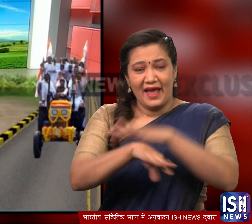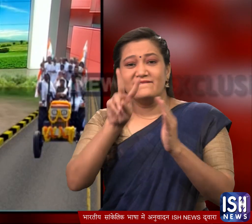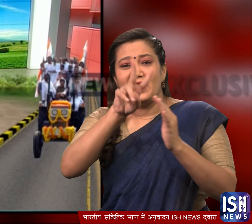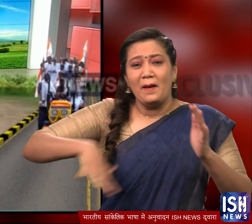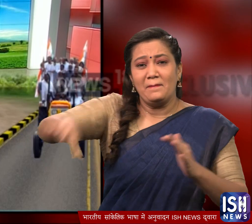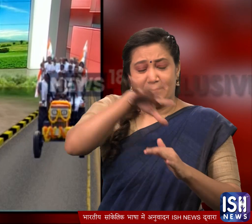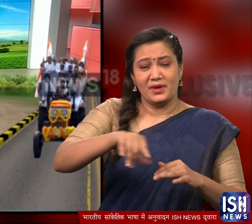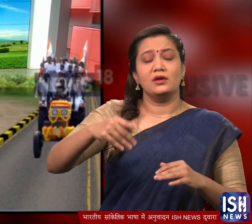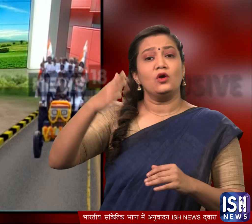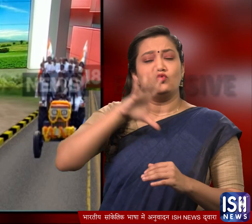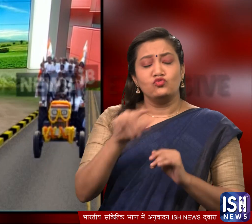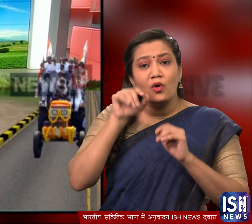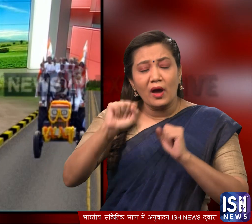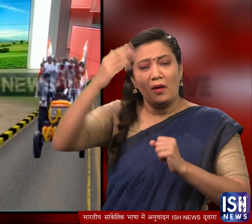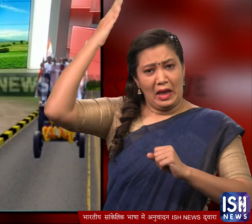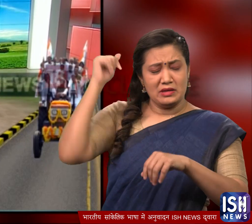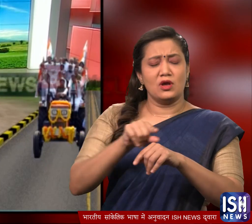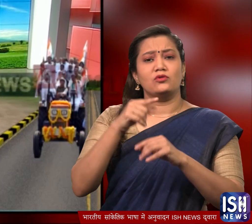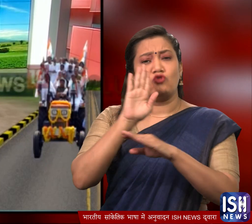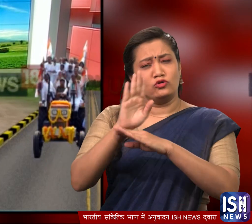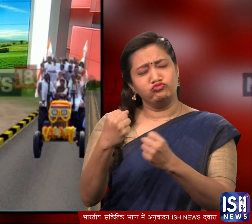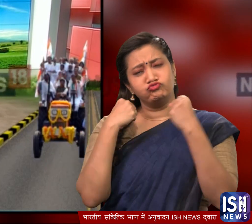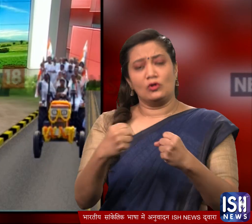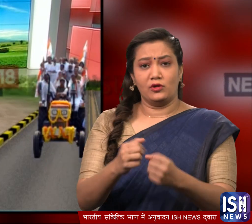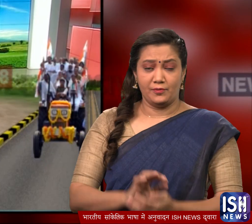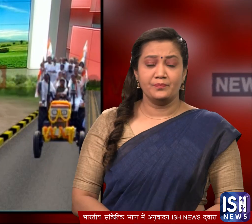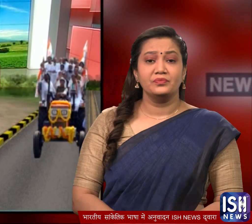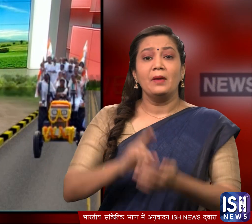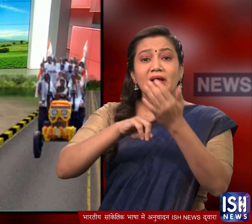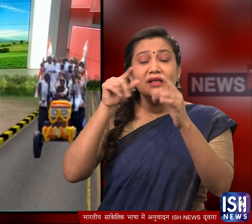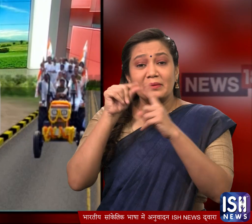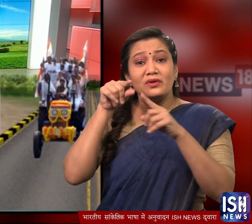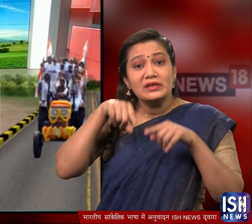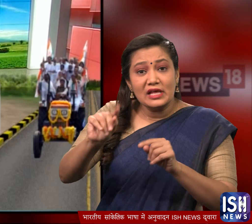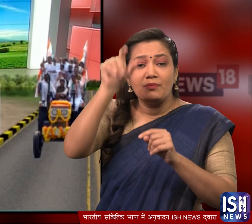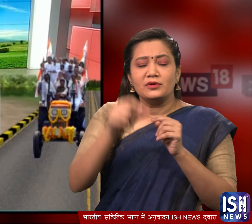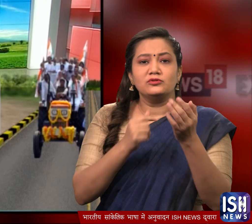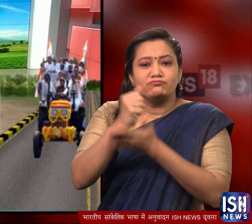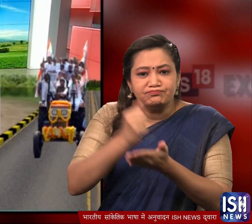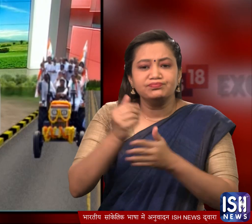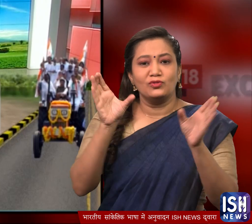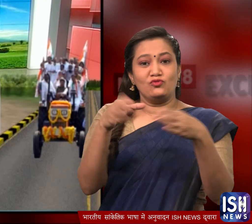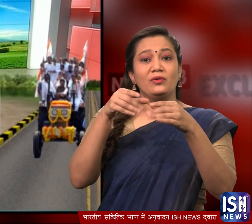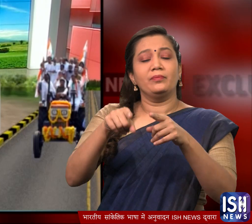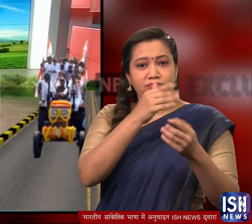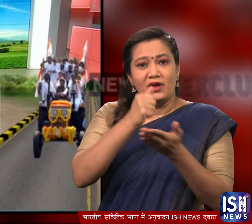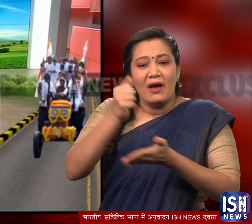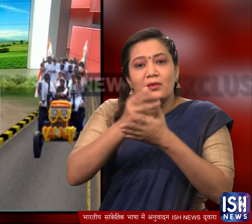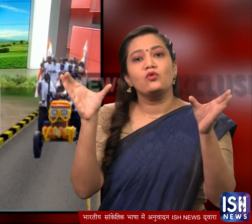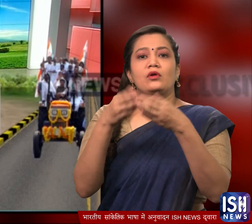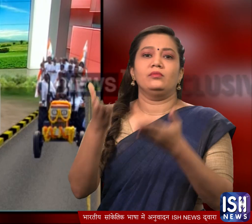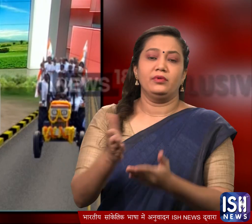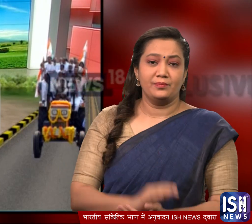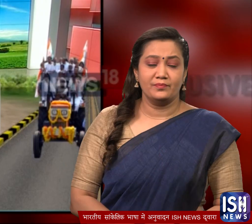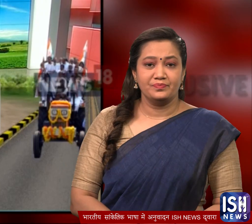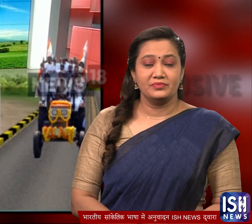से आते हैं, जहां एक जमाने में कांग्रेस का मजबूत जनाधार था। साथ ही नाना पटोले खेतीबाड़ी करने वाले कुंभी समुदाय से,